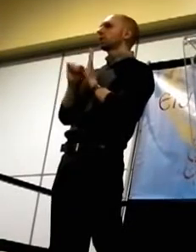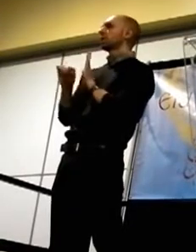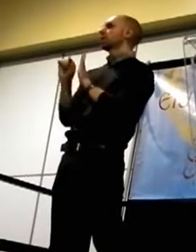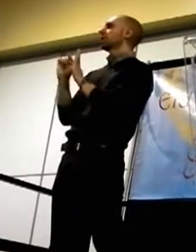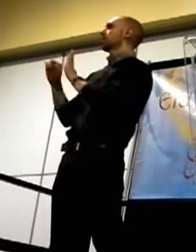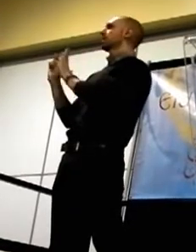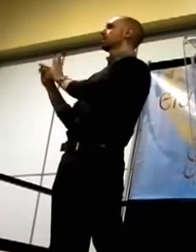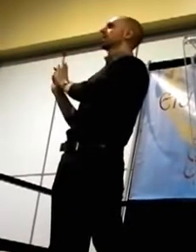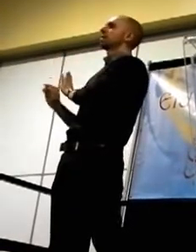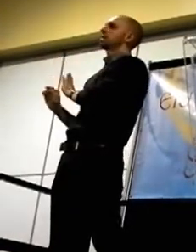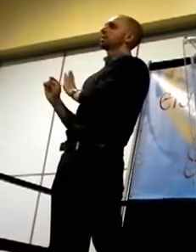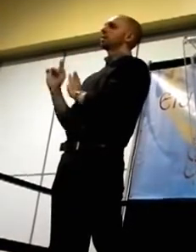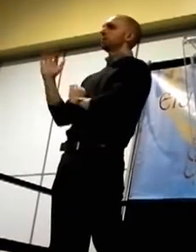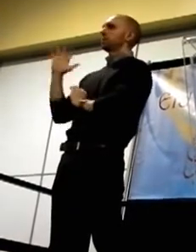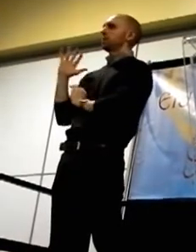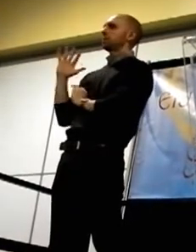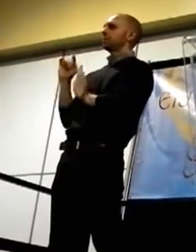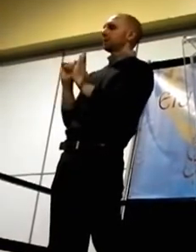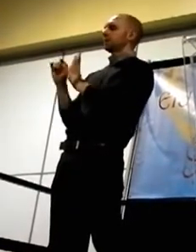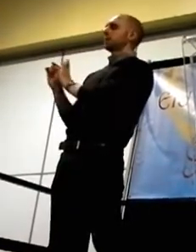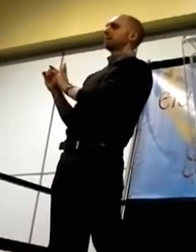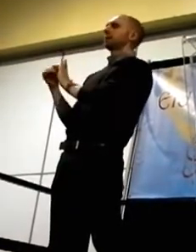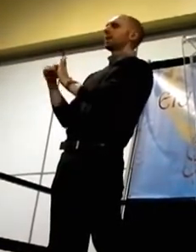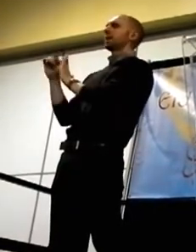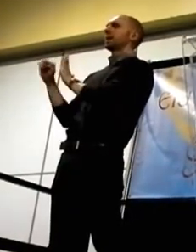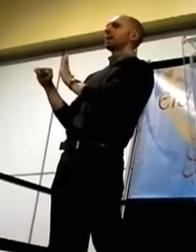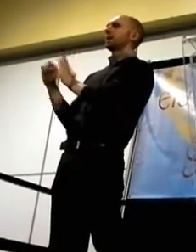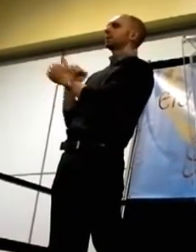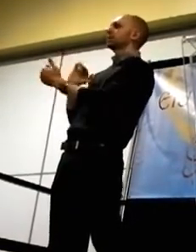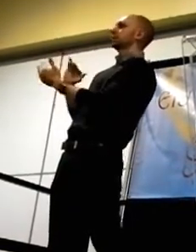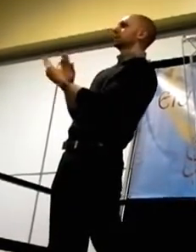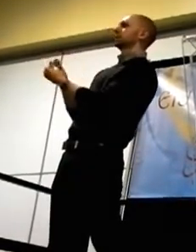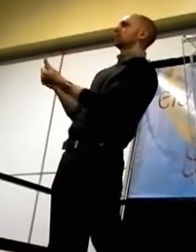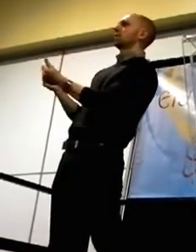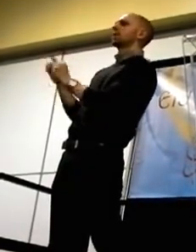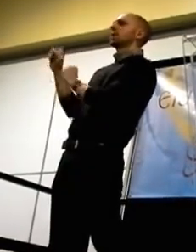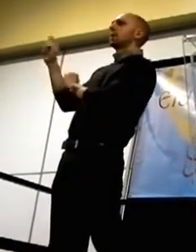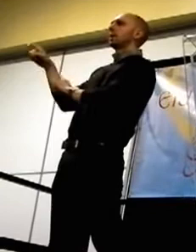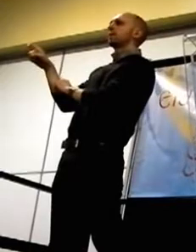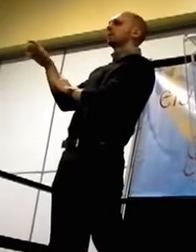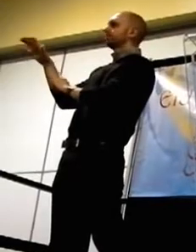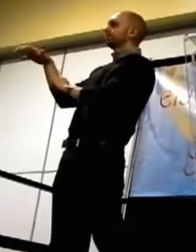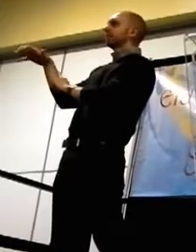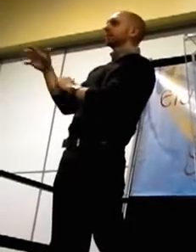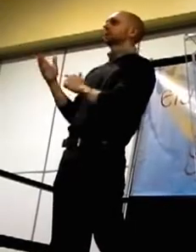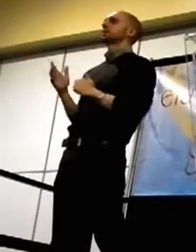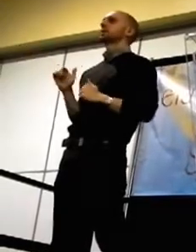has to go away. دِمَاءُ الْجَاهِلِيَّةِ مَوْضُوعًا. And he